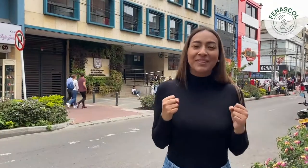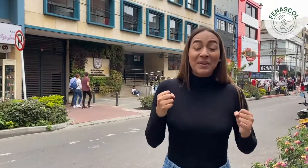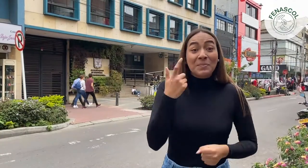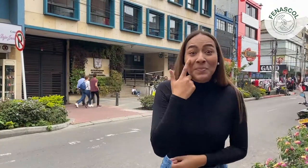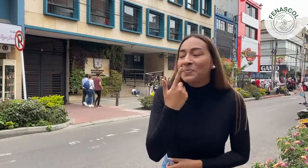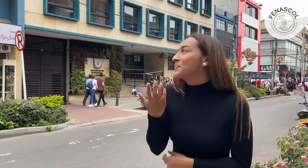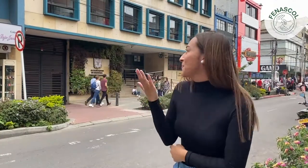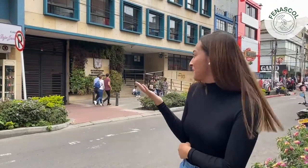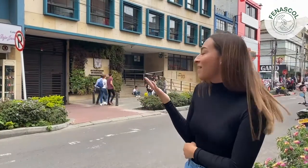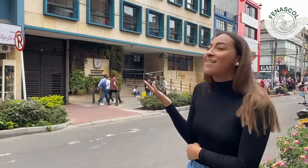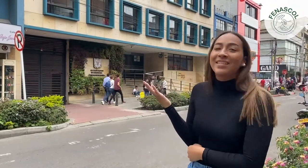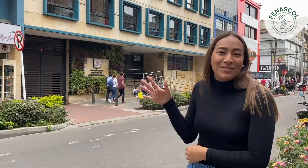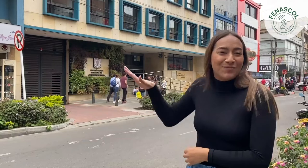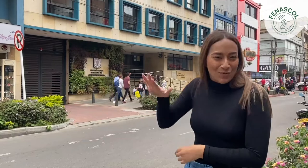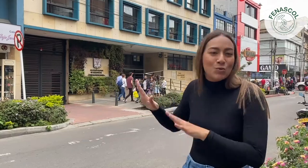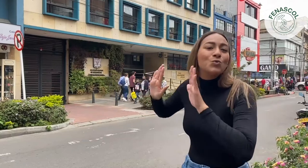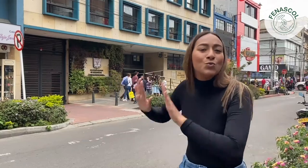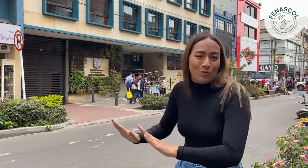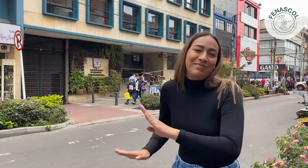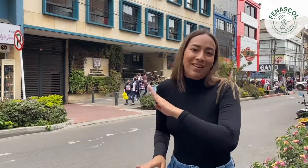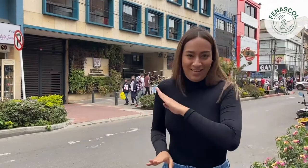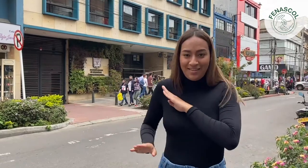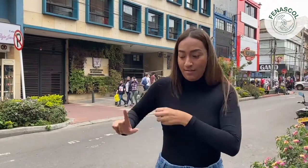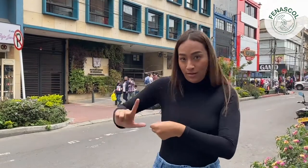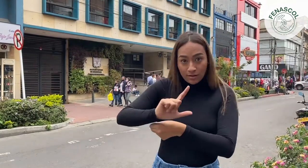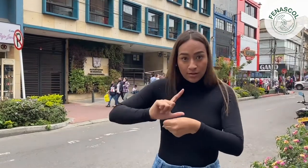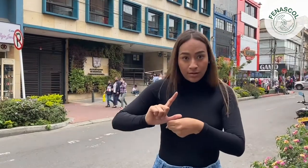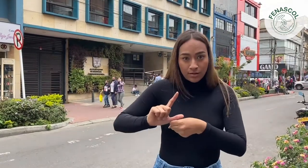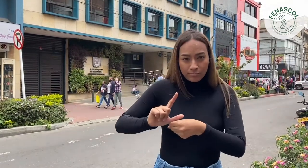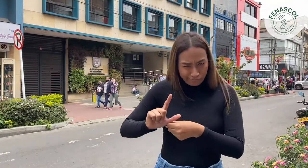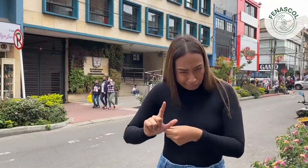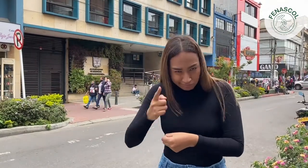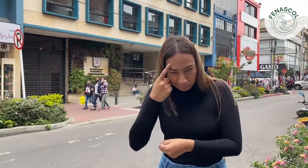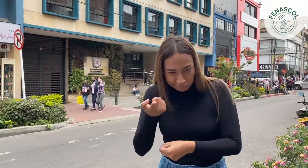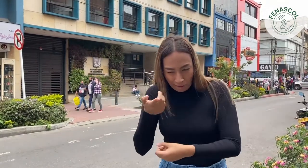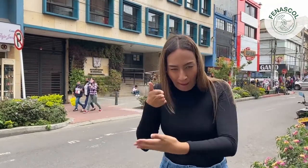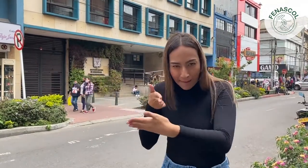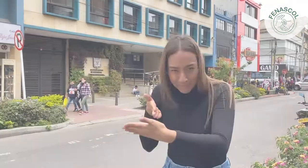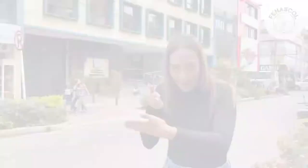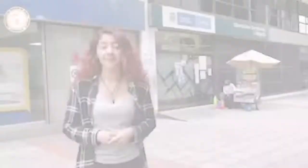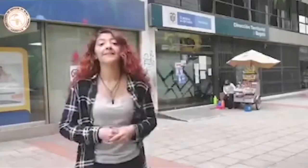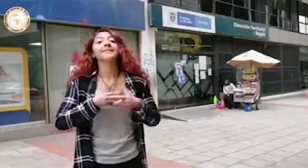de Bogotá, afuera de las instalaciones de una de las alcaldías locales. Por favor, no más barreras.